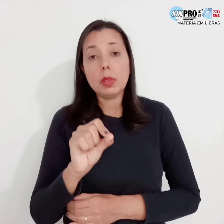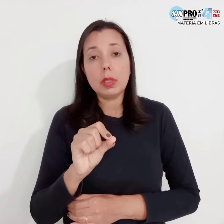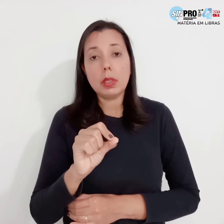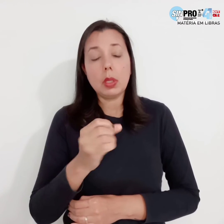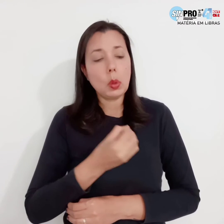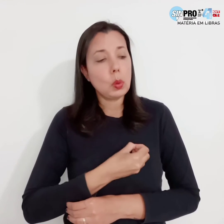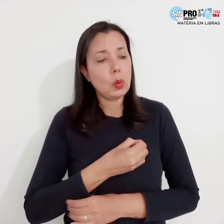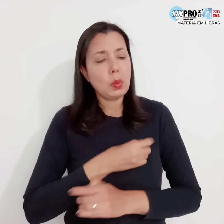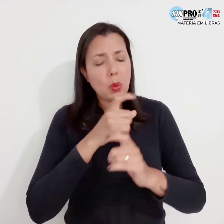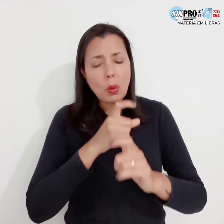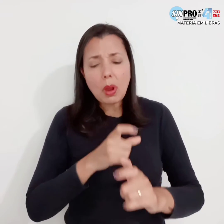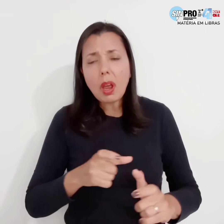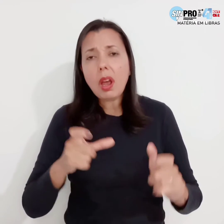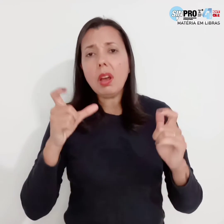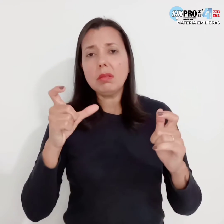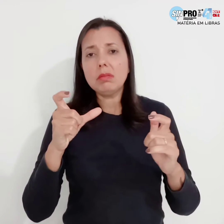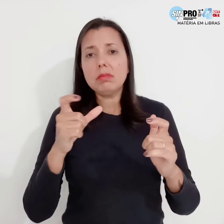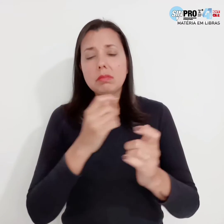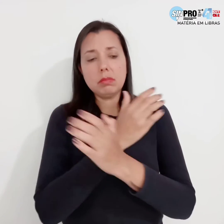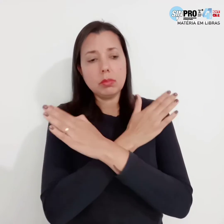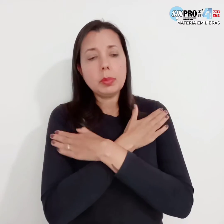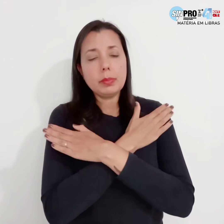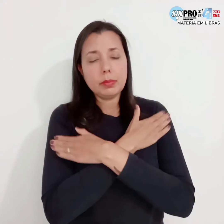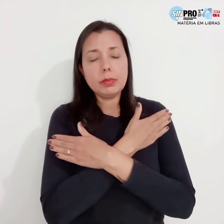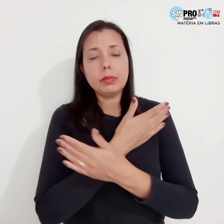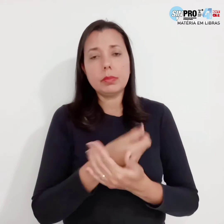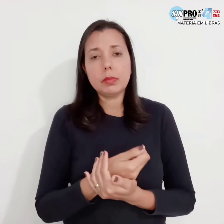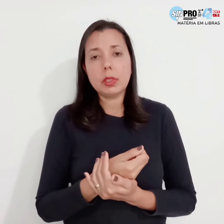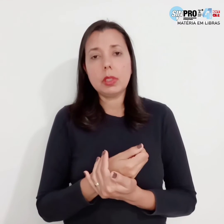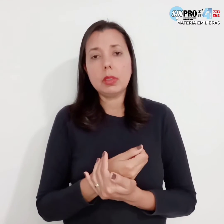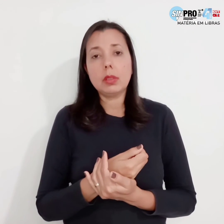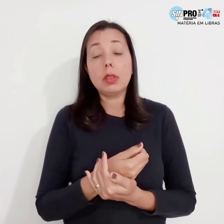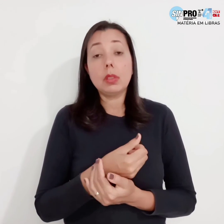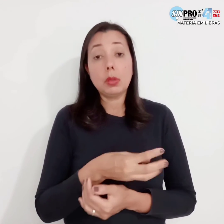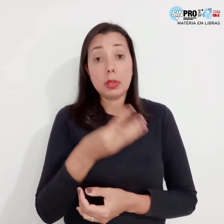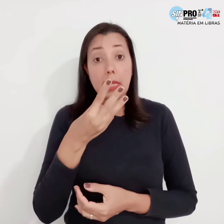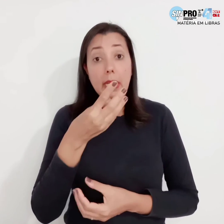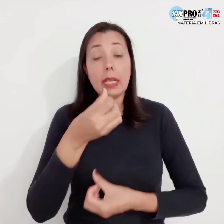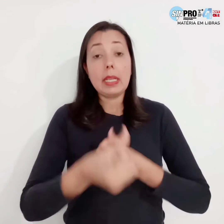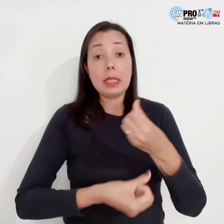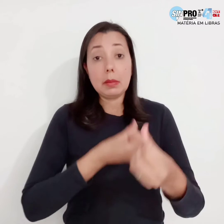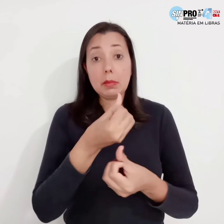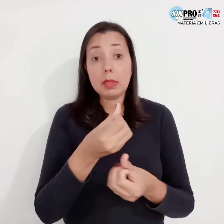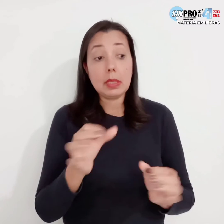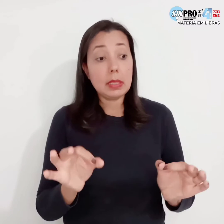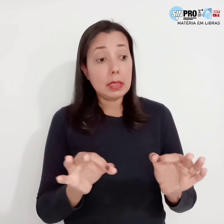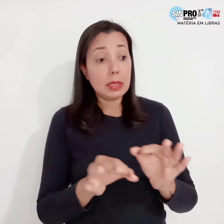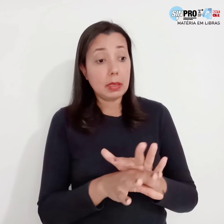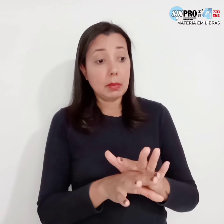número recorde de desempregados no trimestre encerrado em